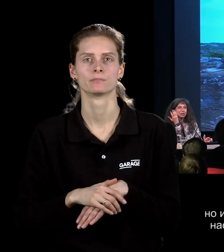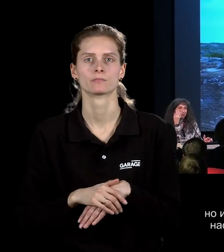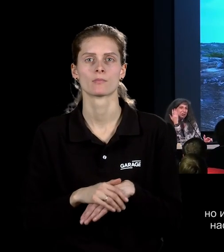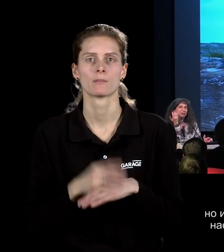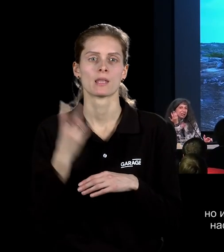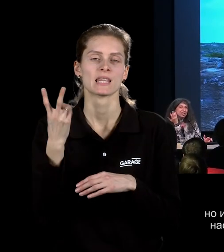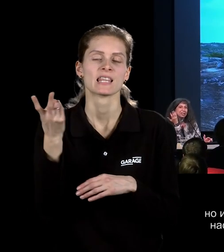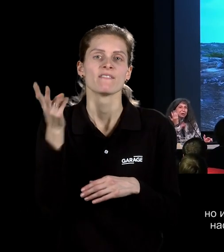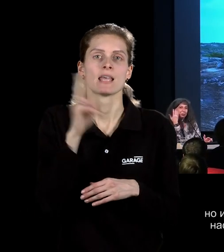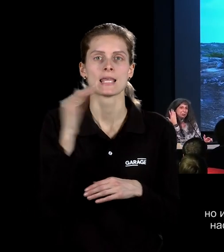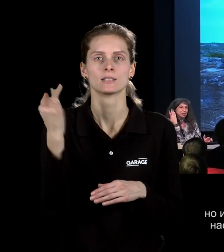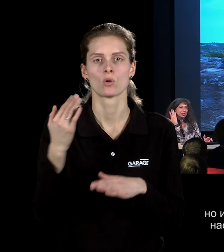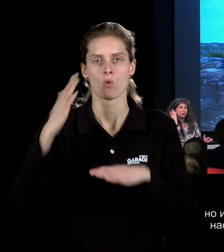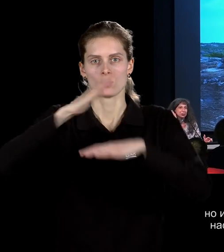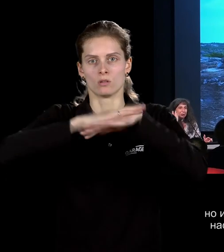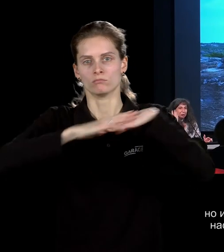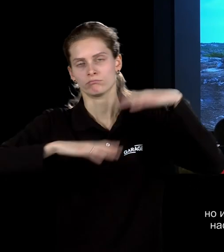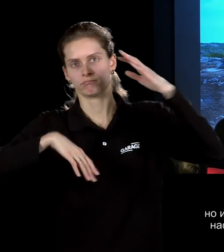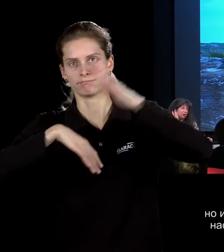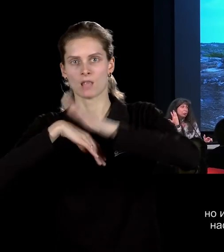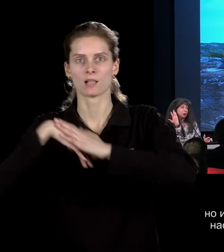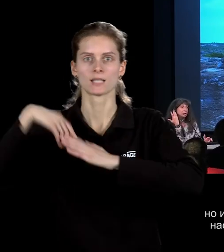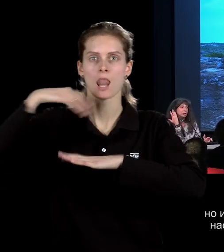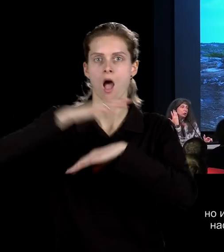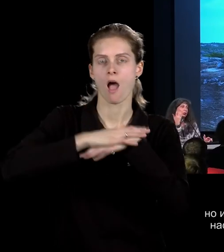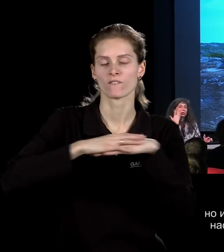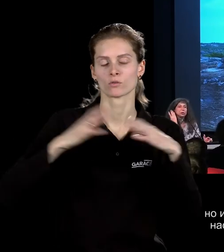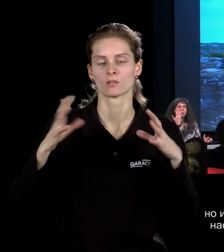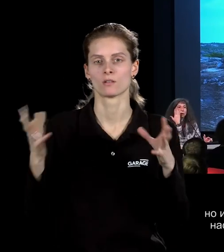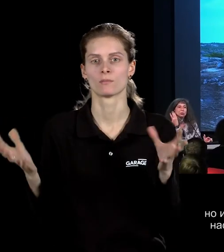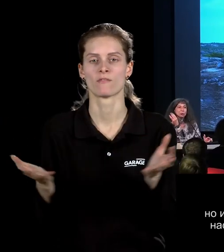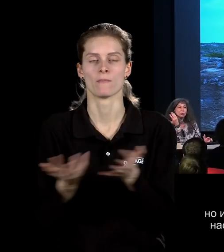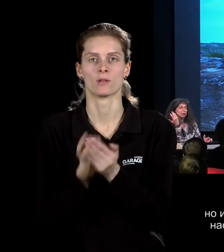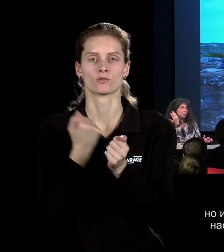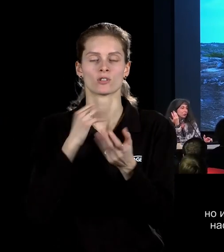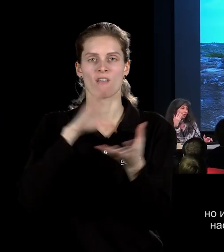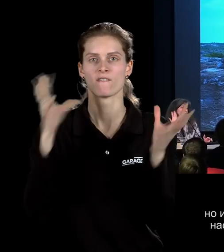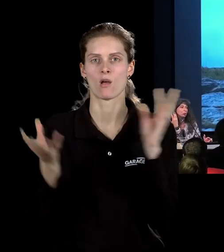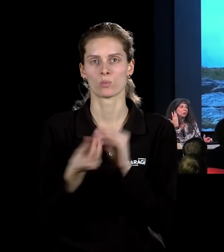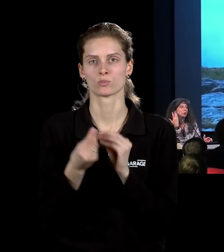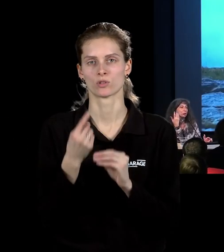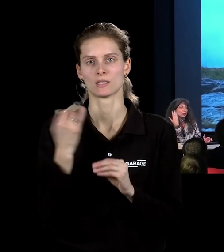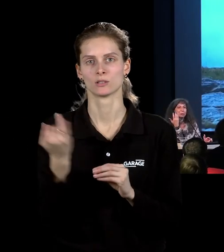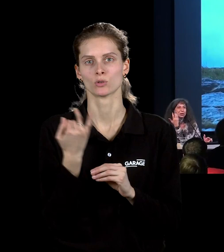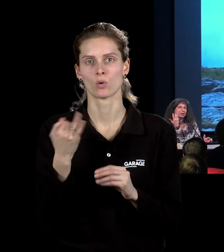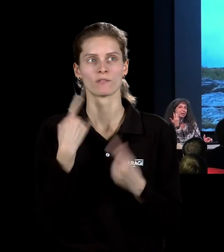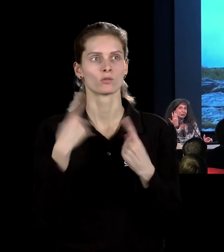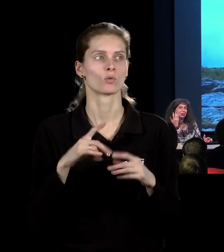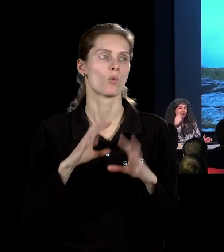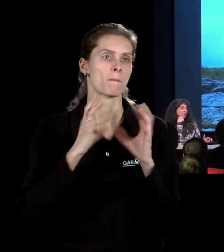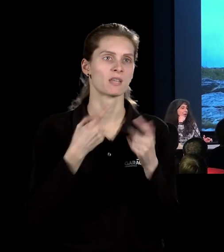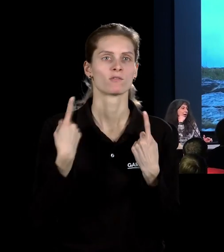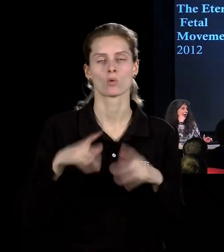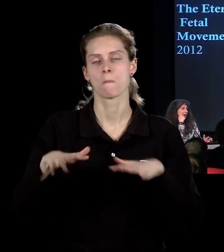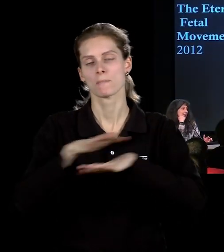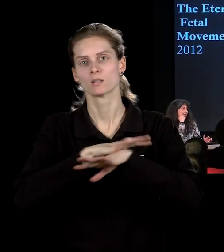которые наслаиваются, в общем, в конце концов, становятся одной единой историей, но становятся абсолютно в другом времени, в другом мире, в другом пространстве.